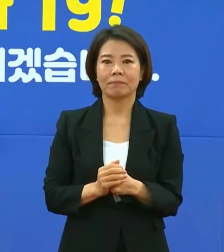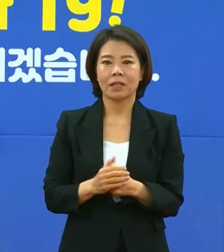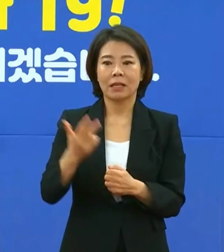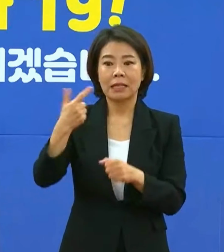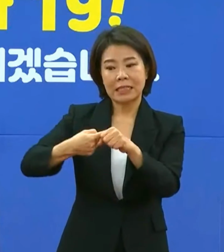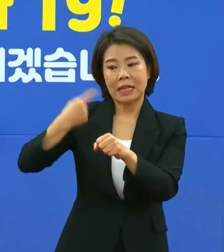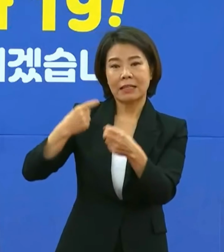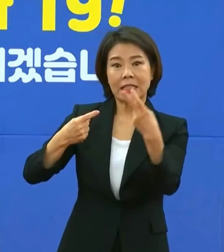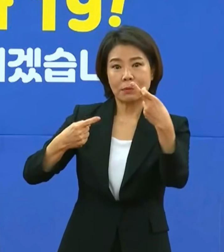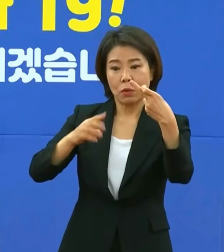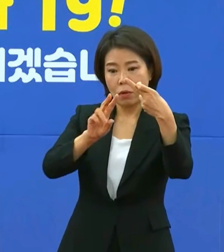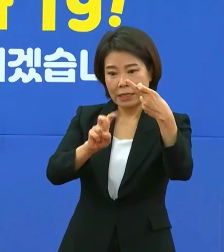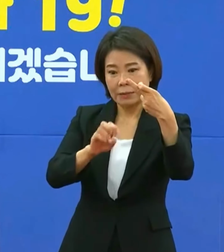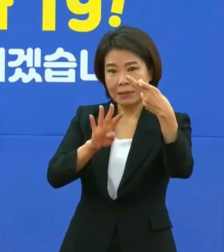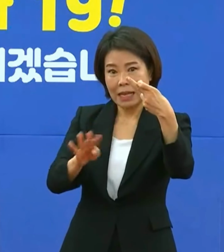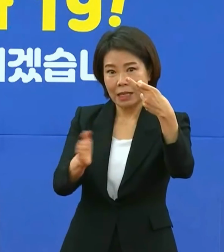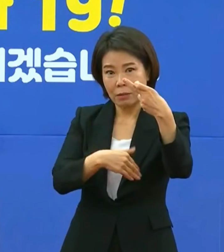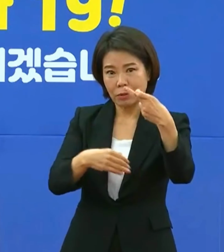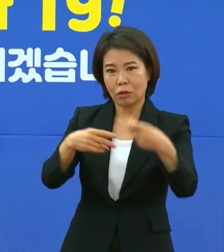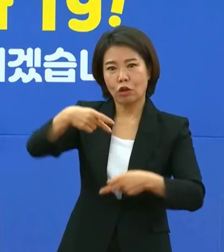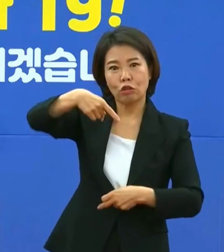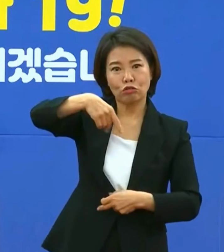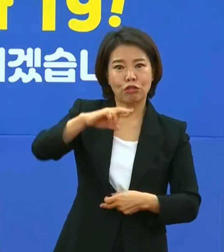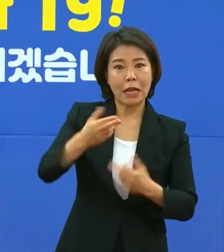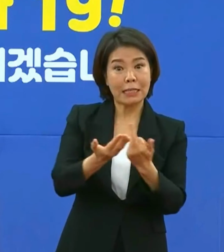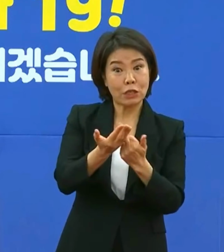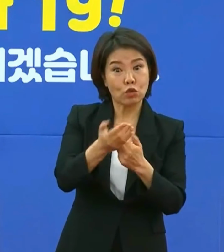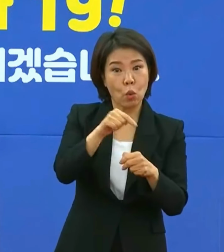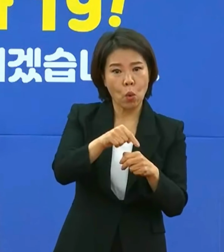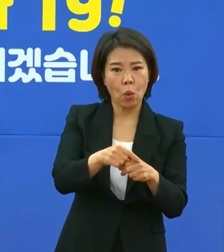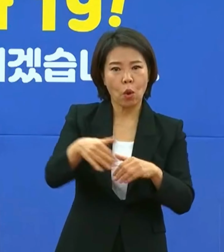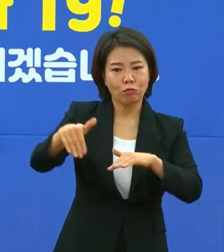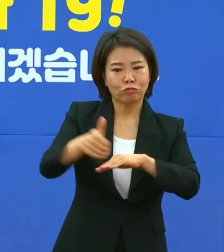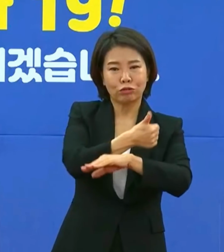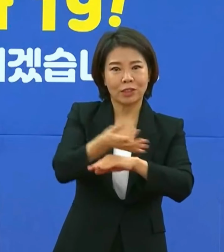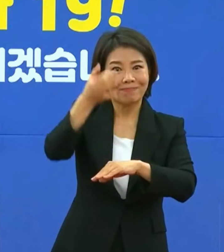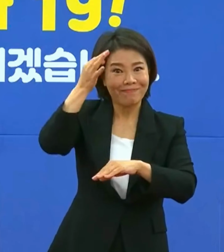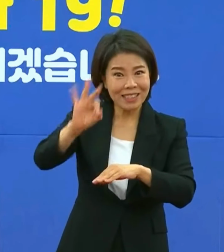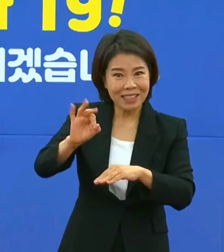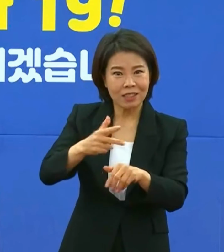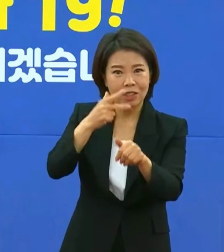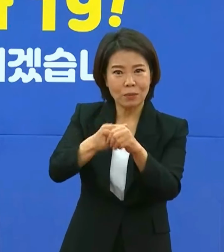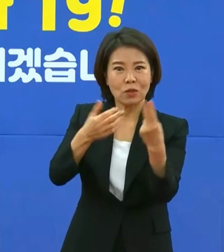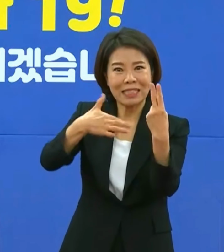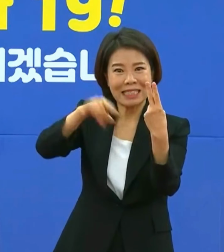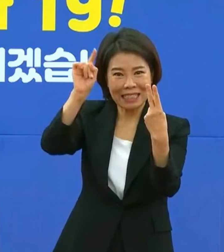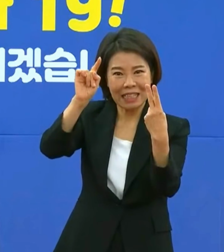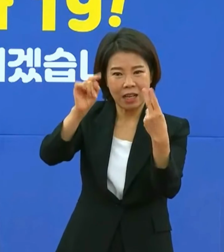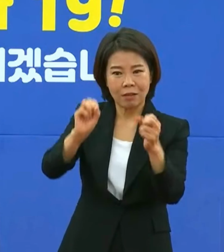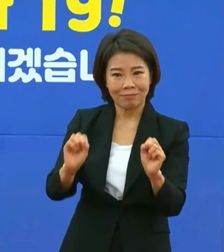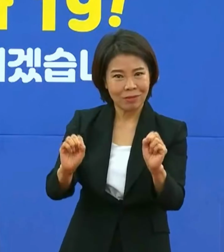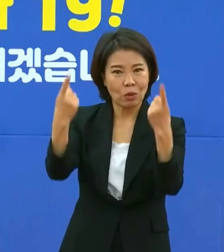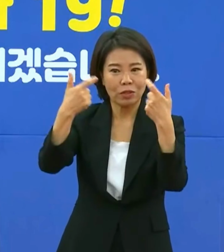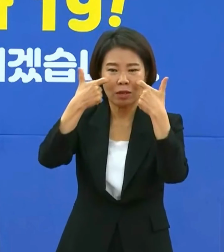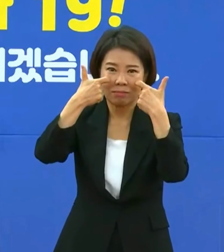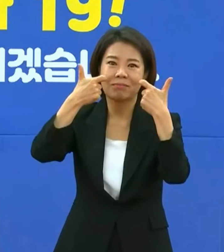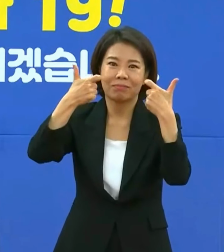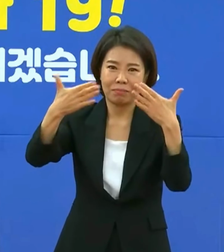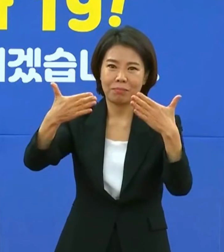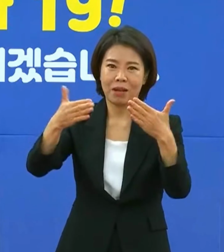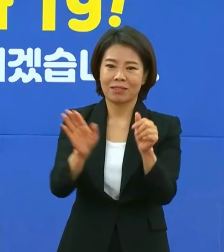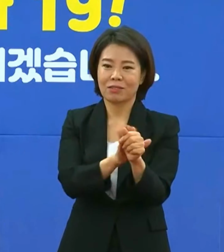지난해 12월 24일부터 제주 안심 코드를 통해 출입 인증 과 예방접종 역 이 차를 동시에 확인할 수 있도록